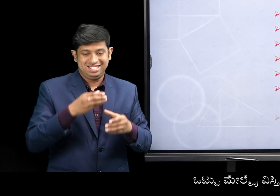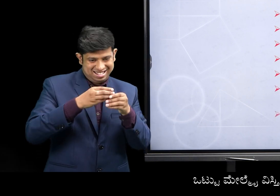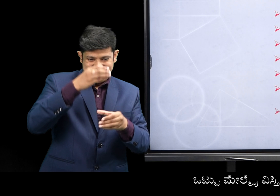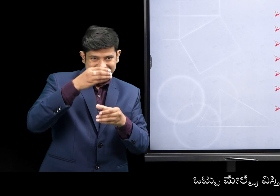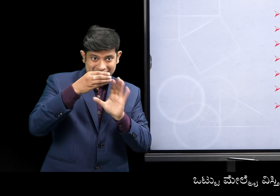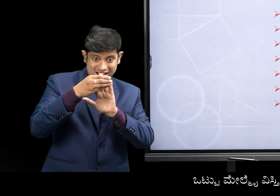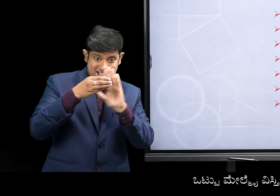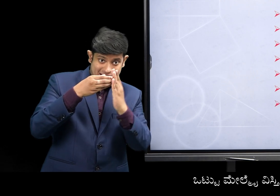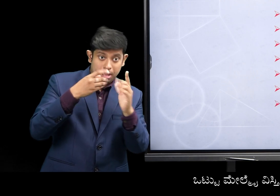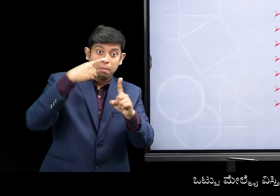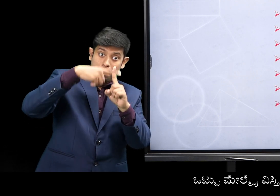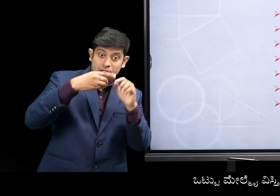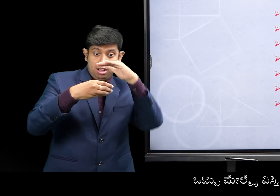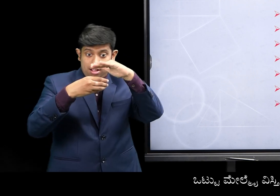ಒಟ್ಟು ಮೇಲ್ಮೈ ವಿಸ್ತೀರ್ಣ,